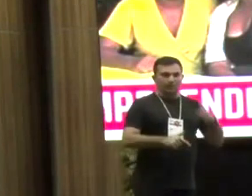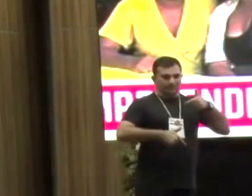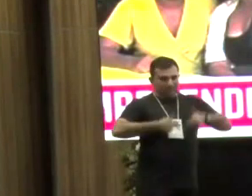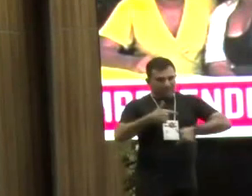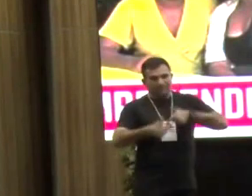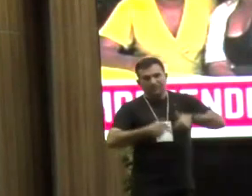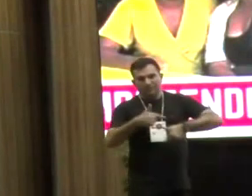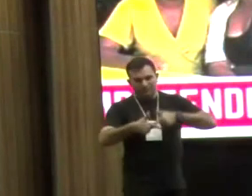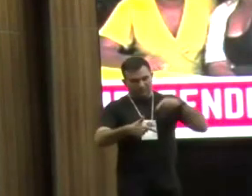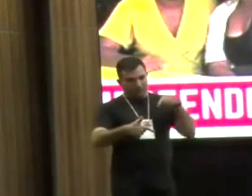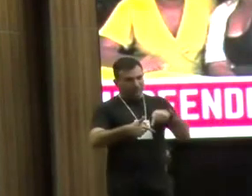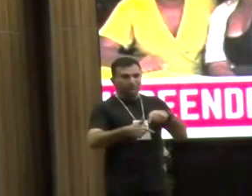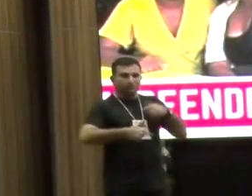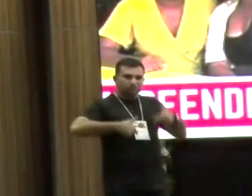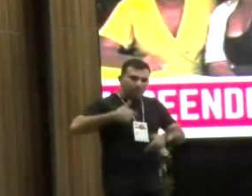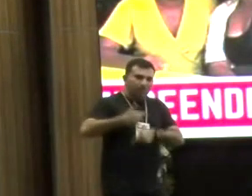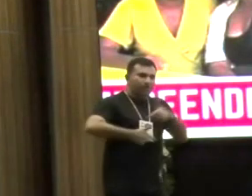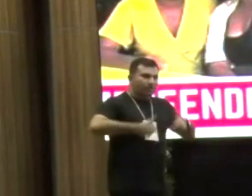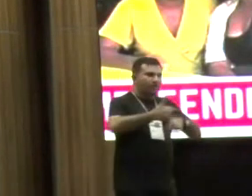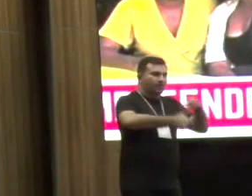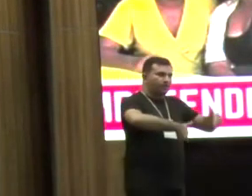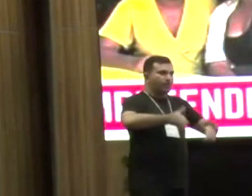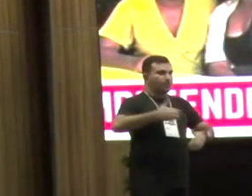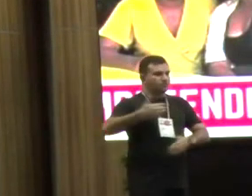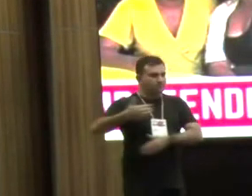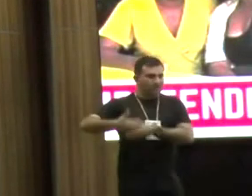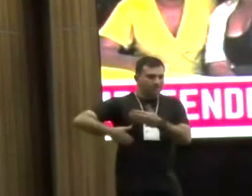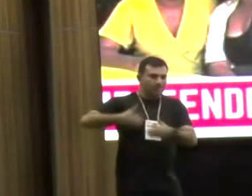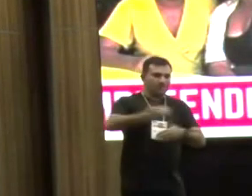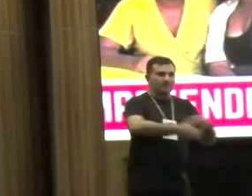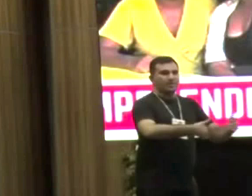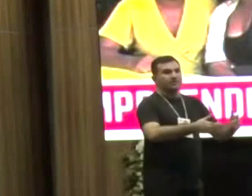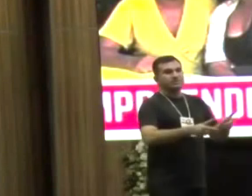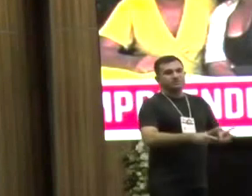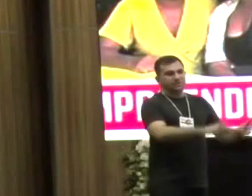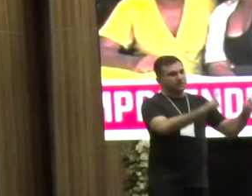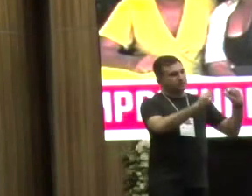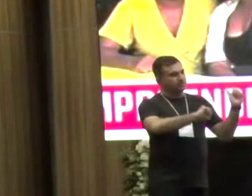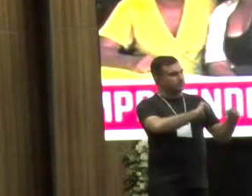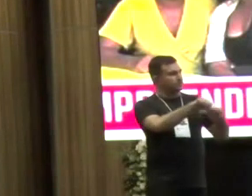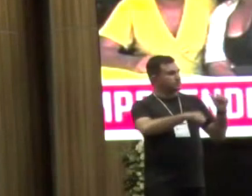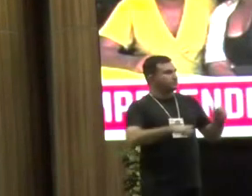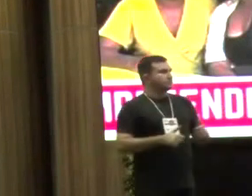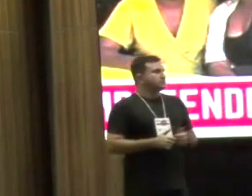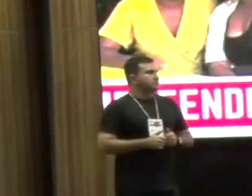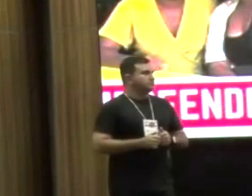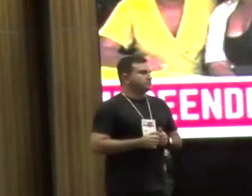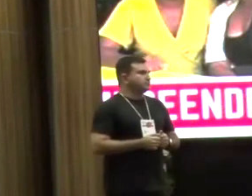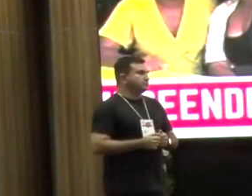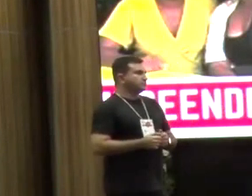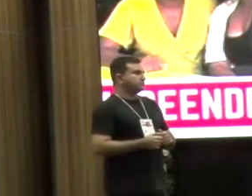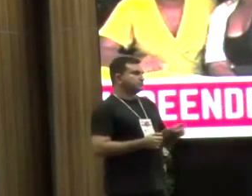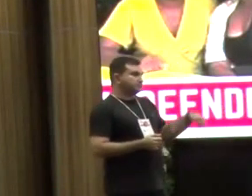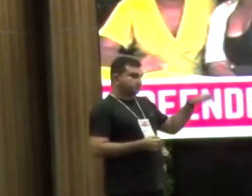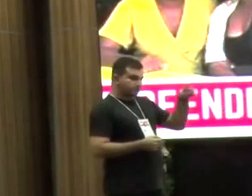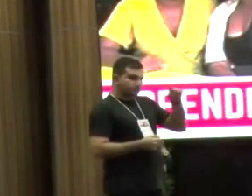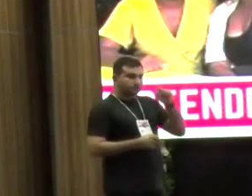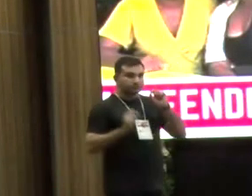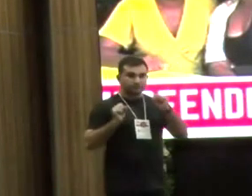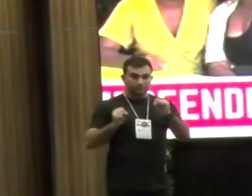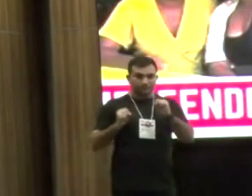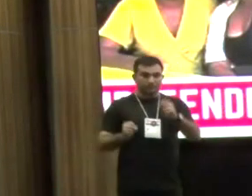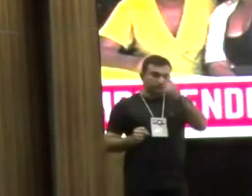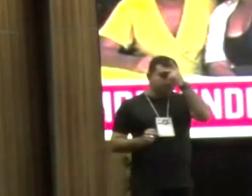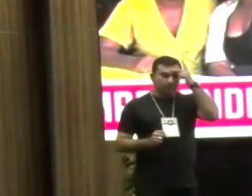fala mercado de trabalho. Porque os nossos alunos que estão aqui, inclusive, eles podem ser as pessoas que